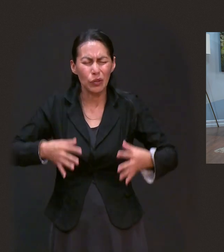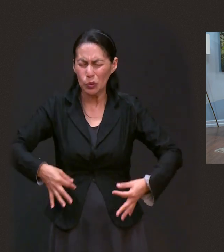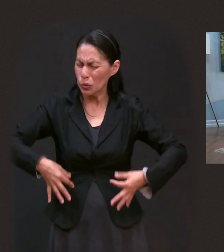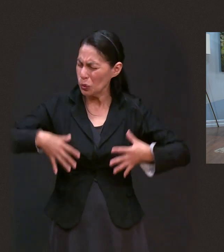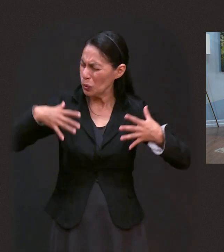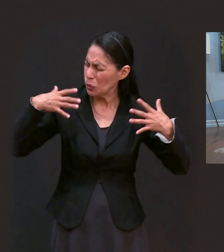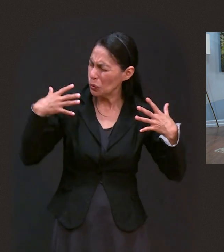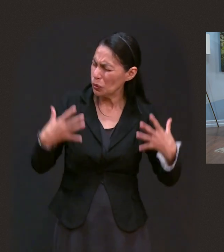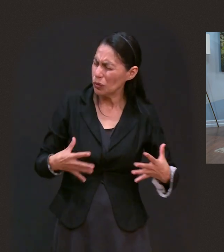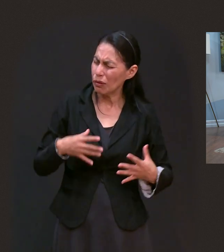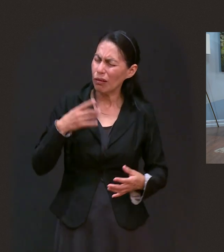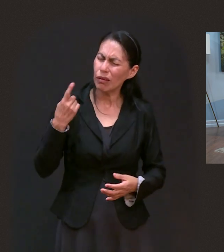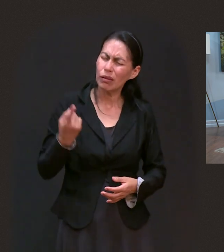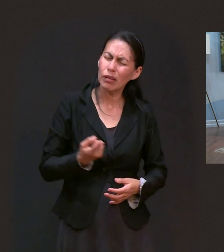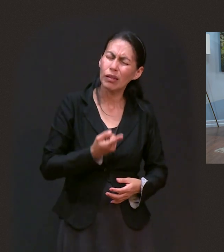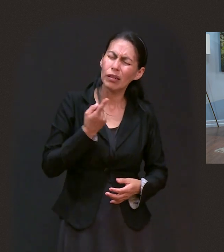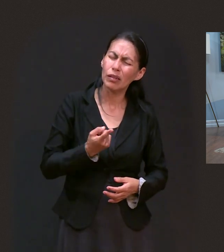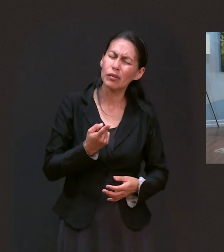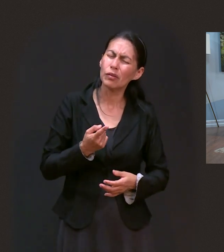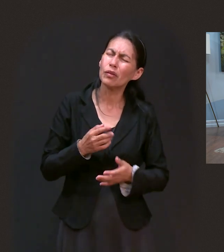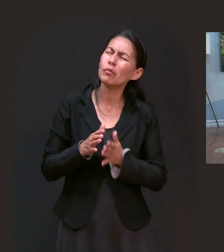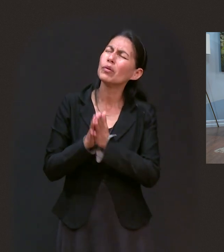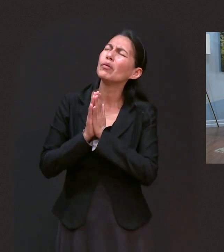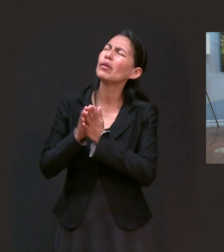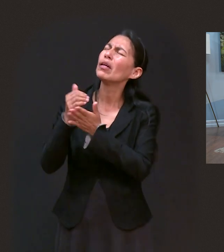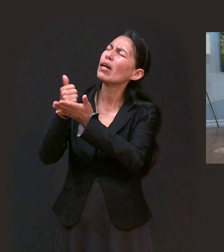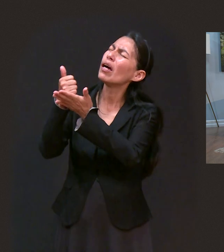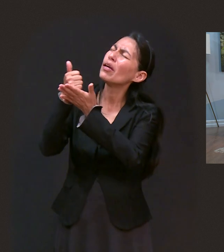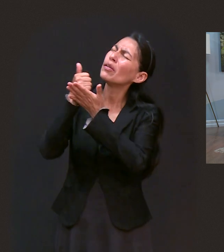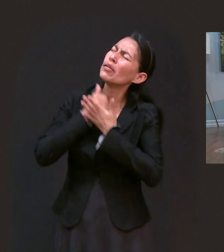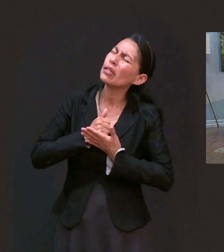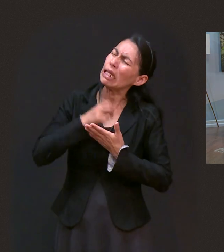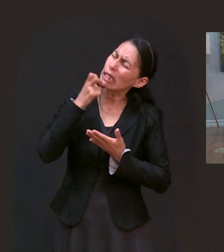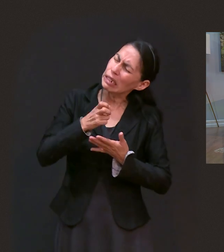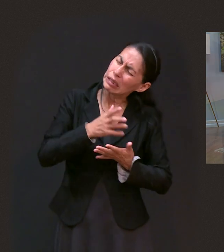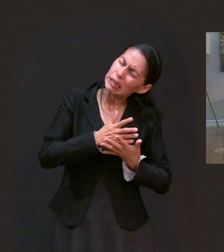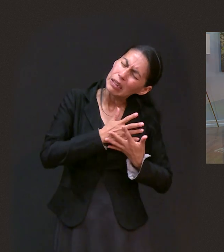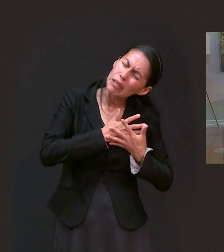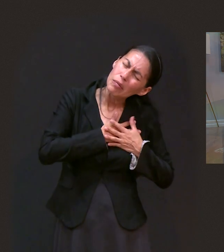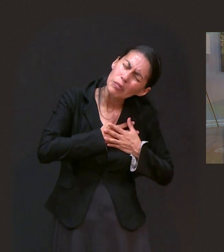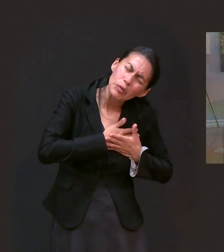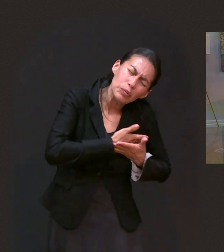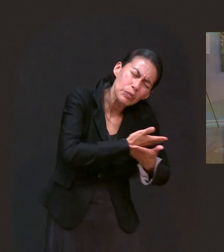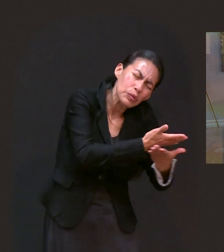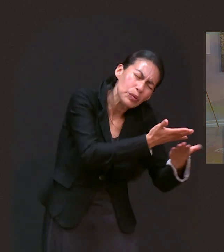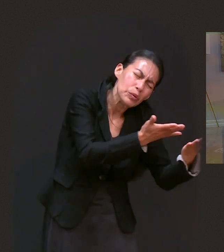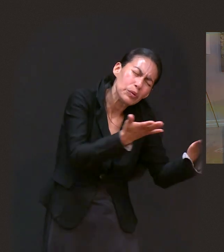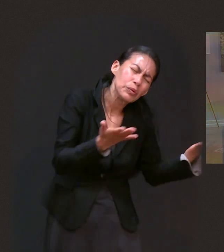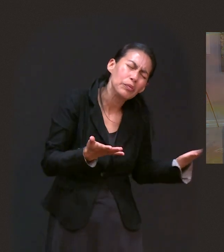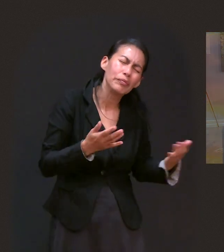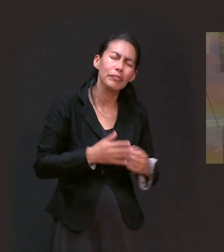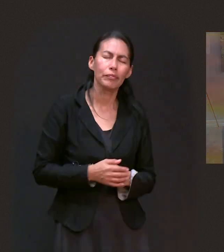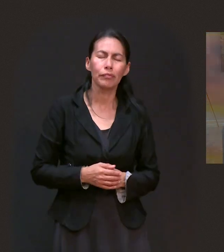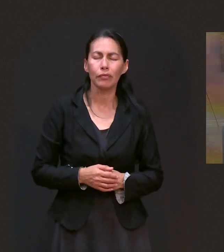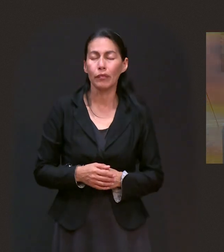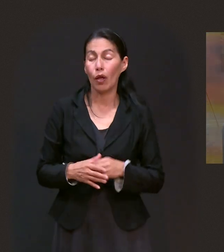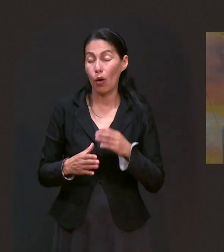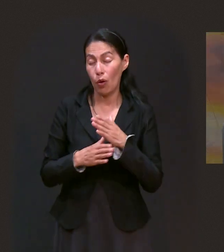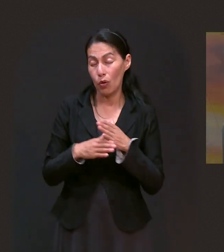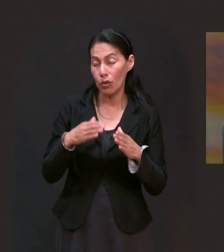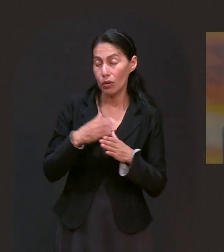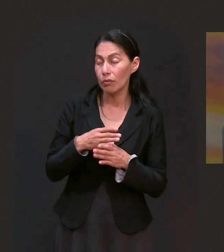portadores de tu gracia y de comentar siempre pequeños milagros aunque sean pequeños señor para